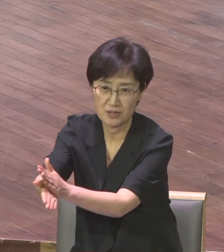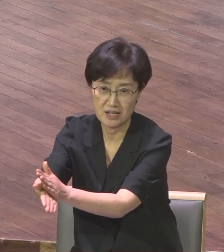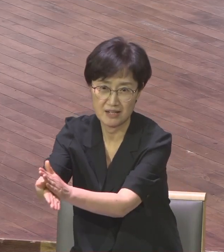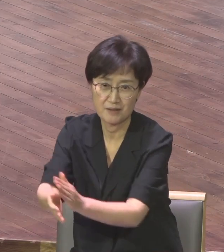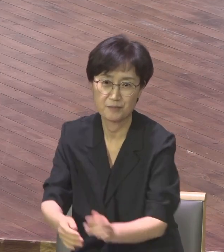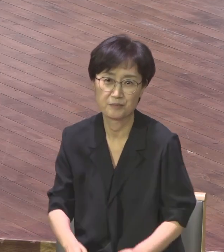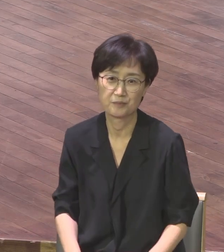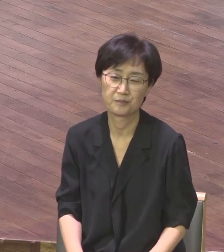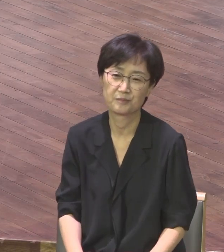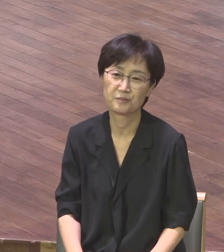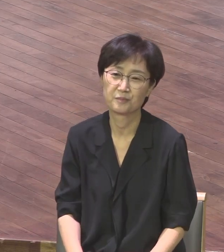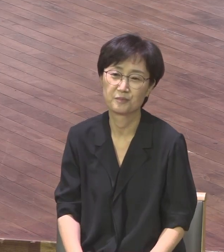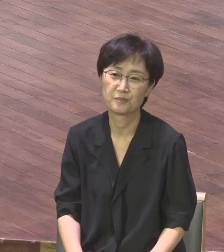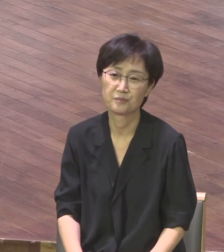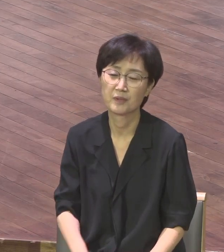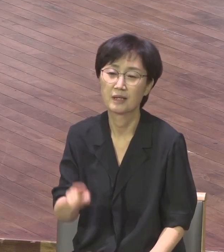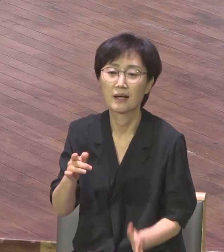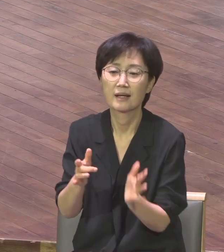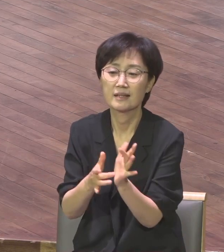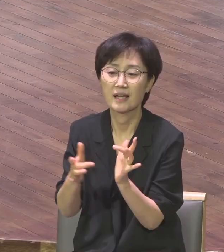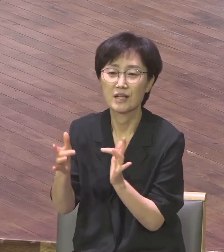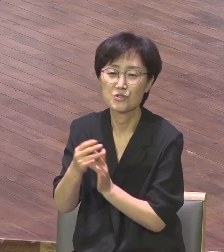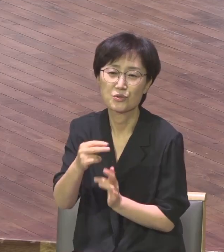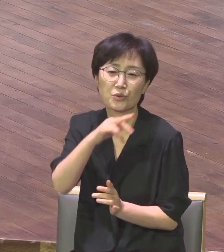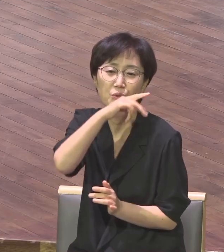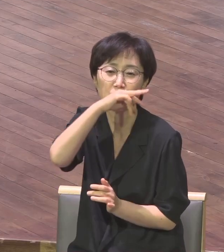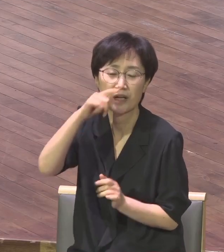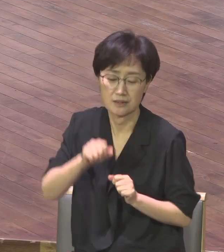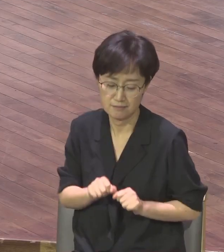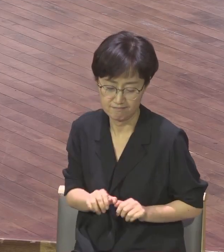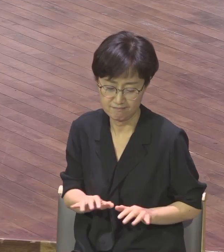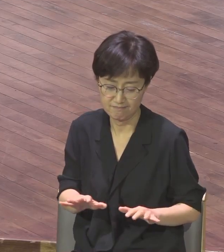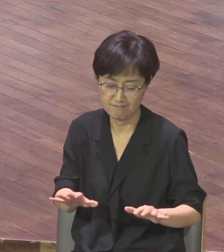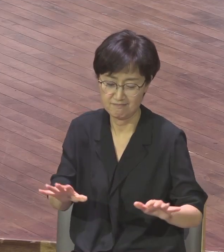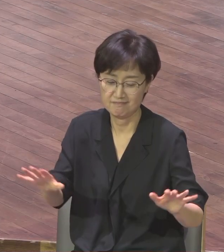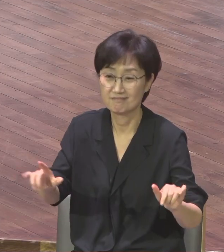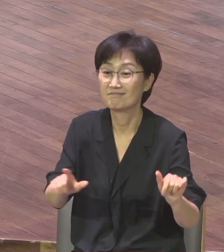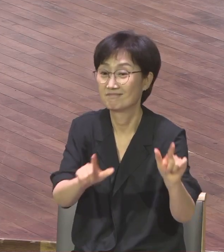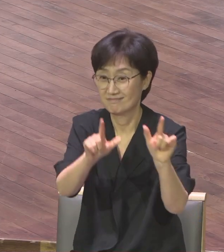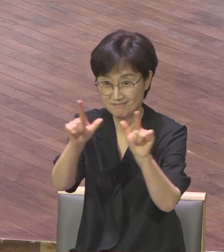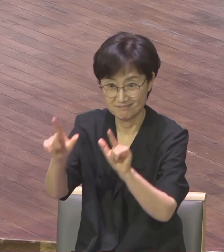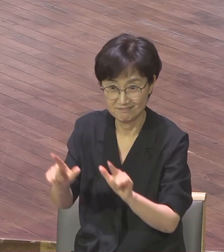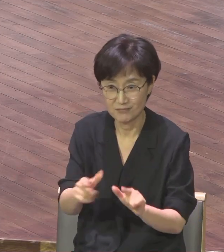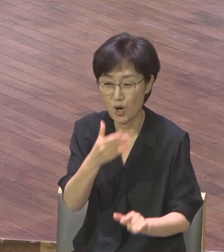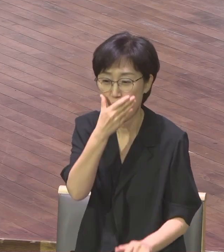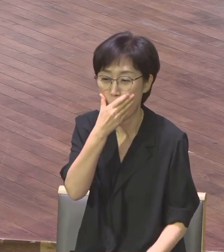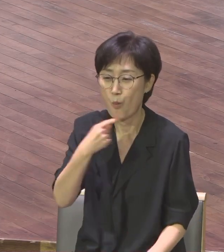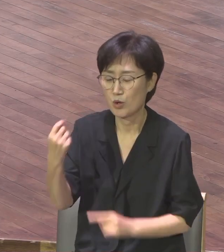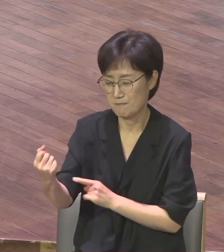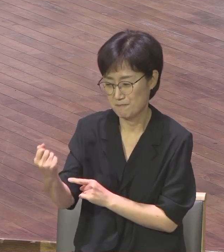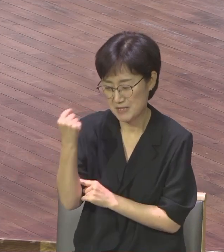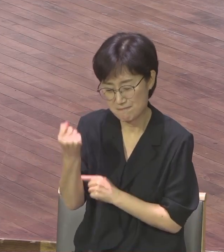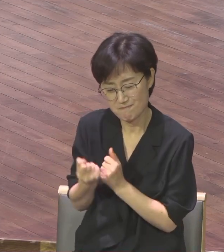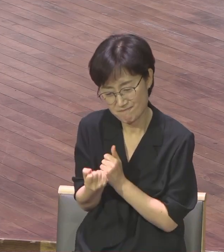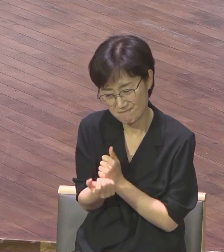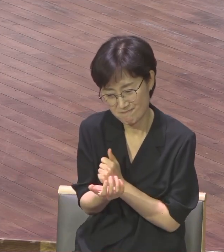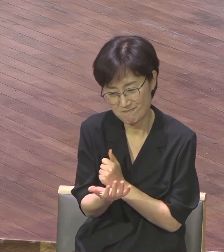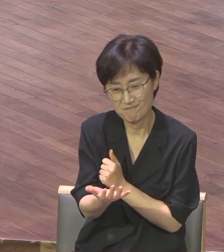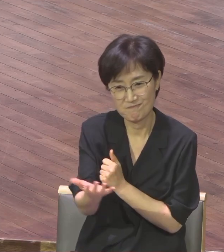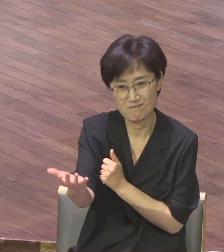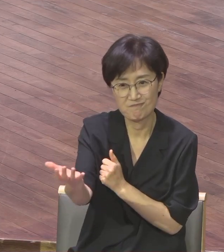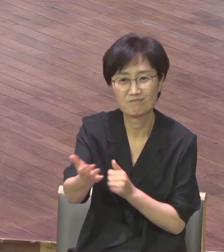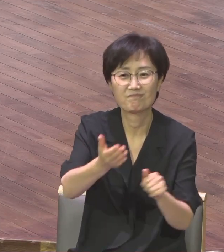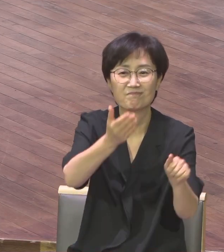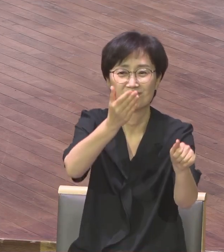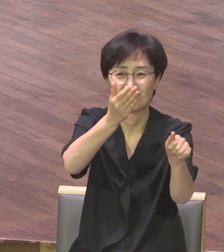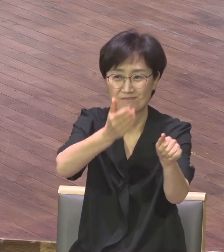것이죠. 이런 예수 향기를 바라는 삶을 살면서 복음의 선한 영향이 편향하는 영혼 가족들